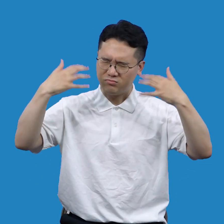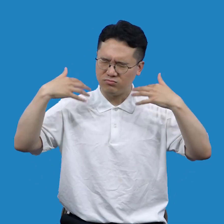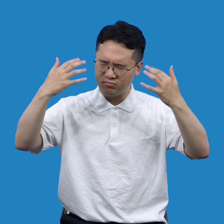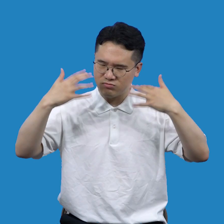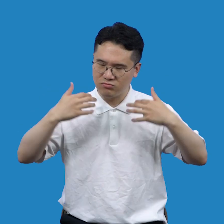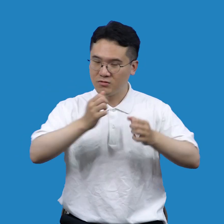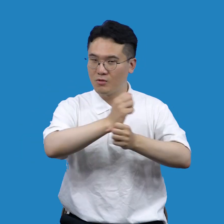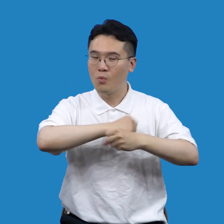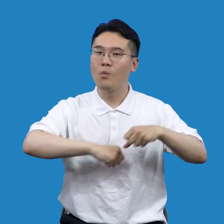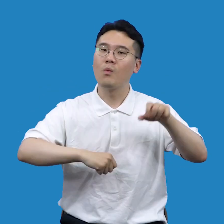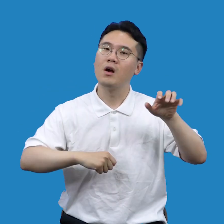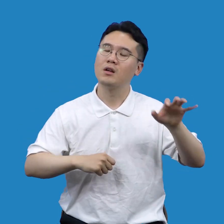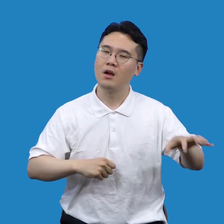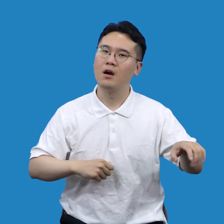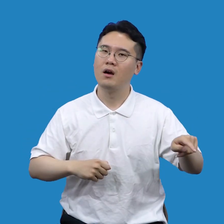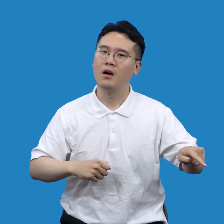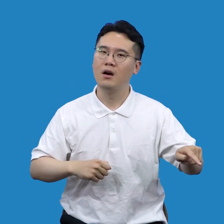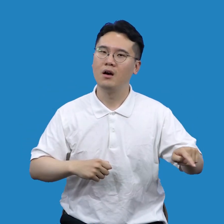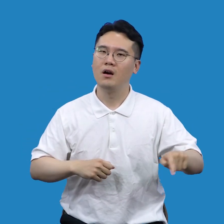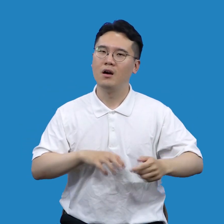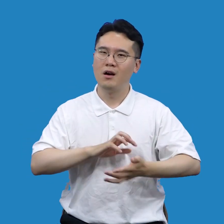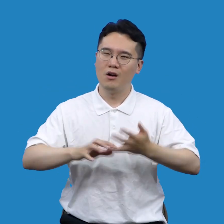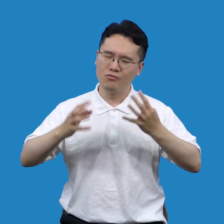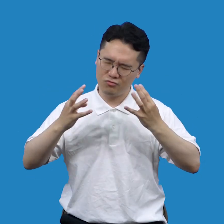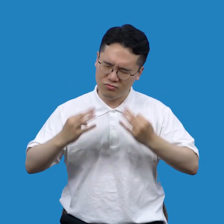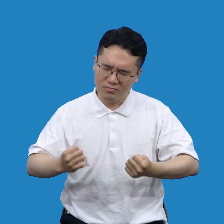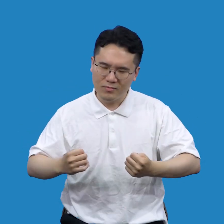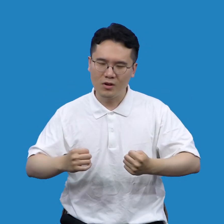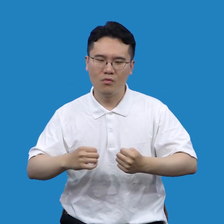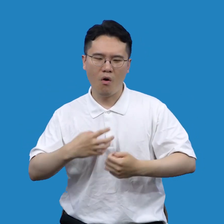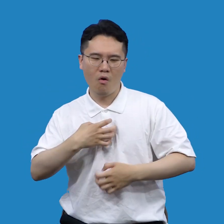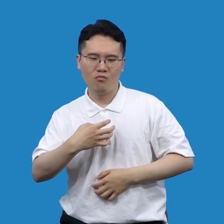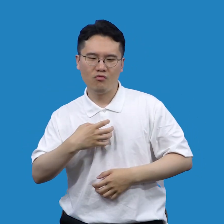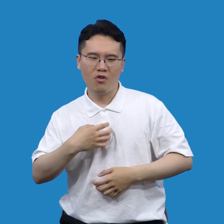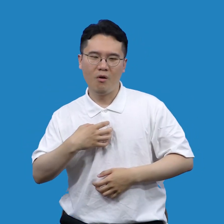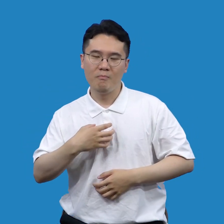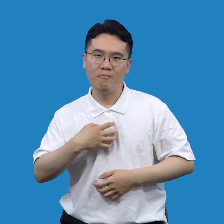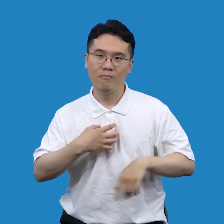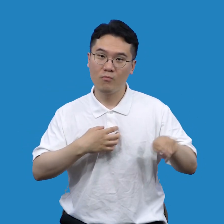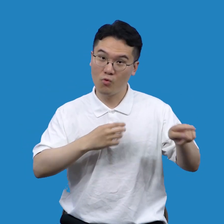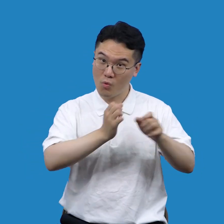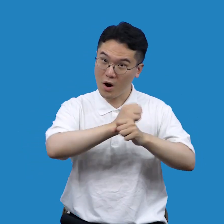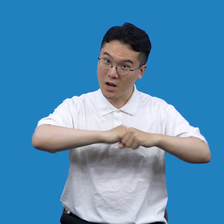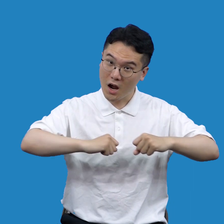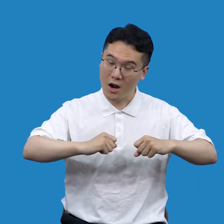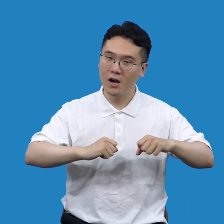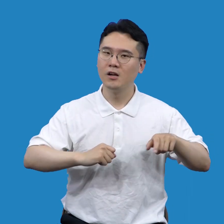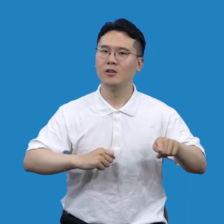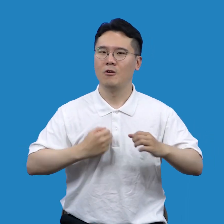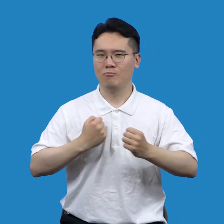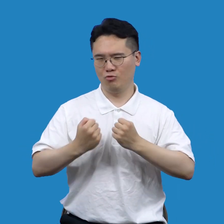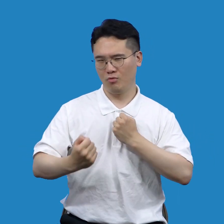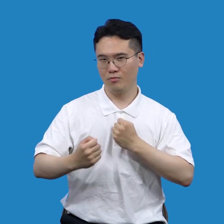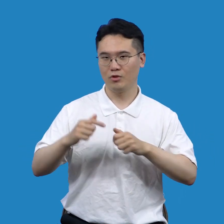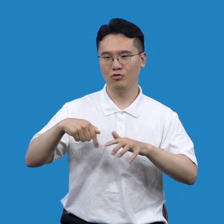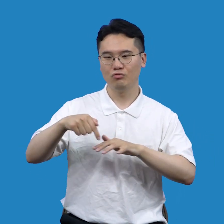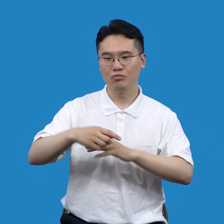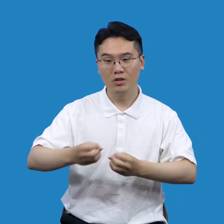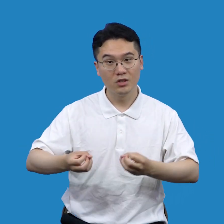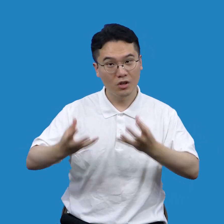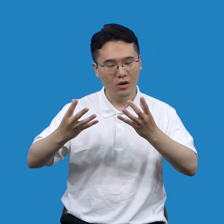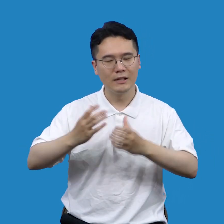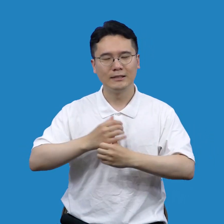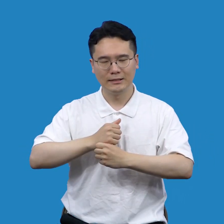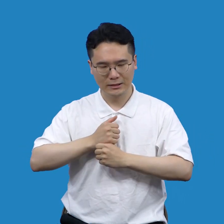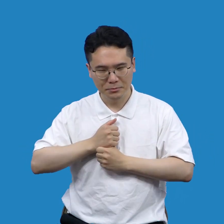광야, 저 수많은 위험이 도사리고 있는 광야, 그럼에도 불구하고 유월절을 지키면서